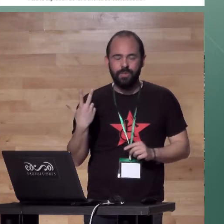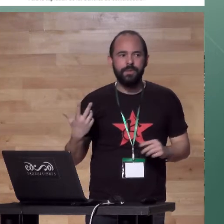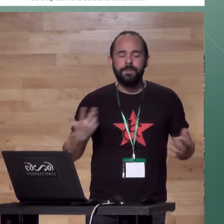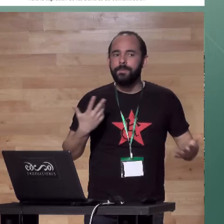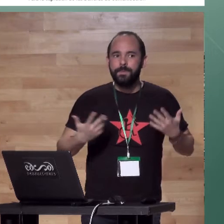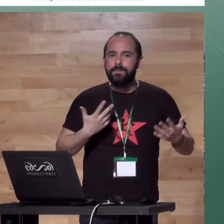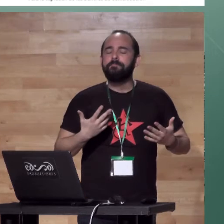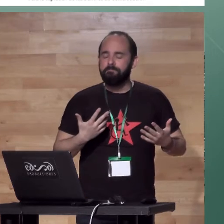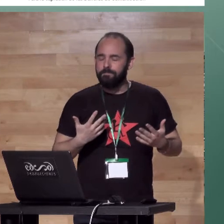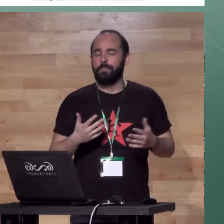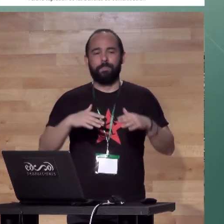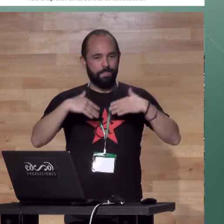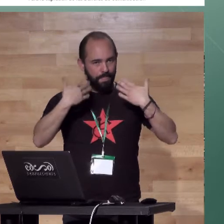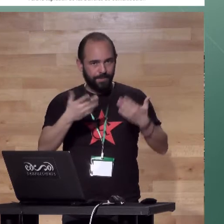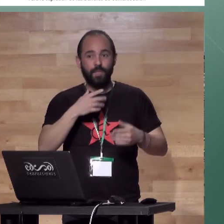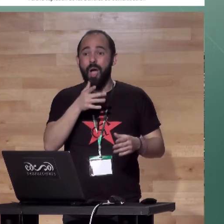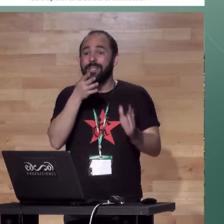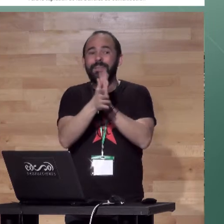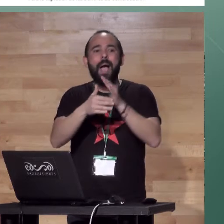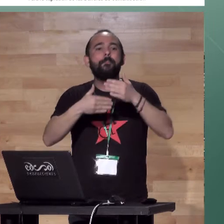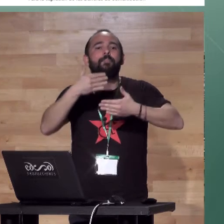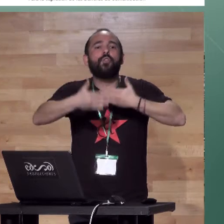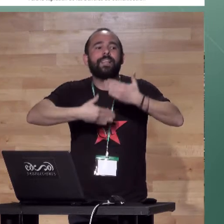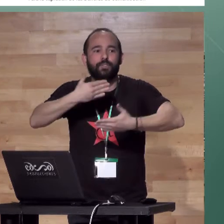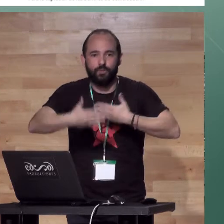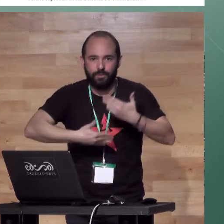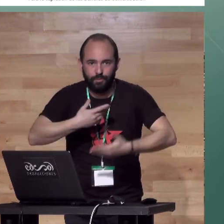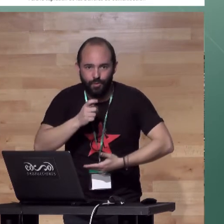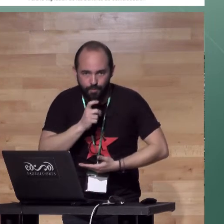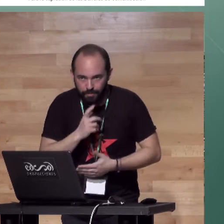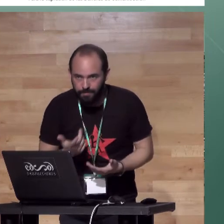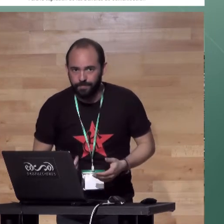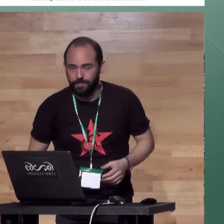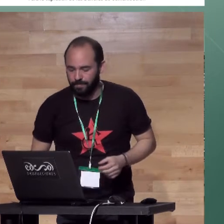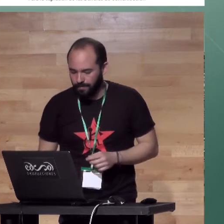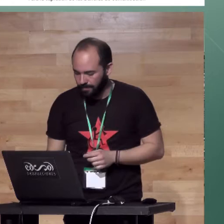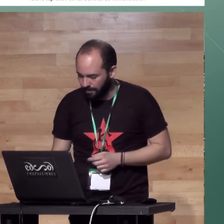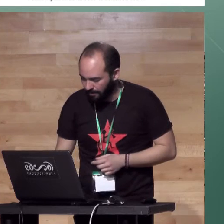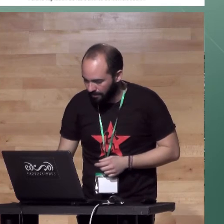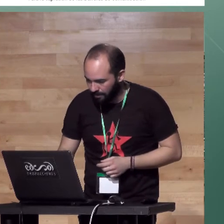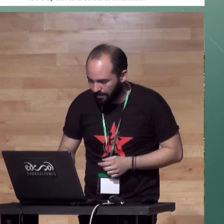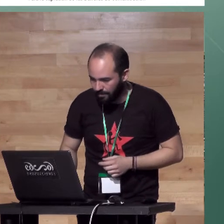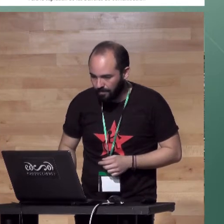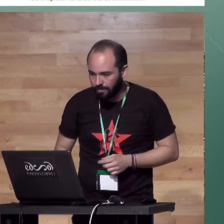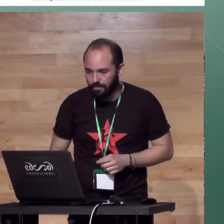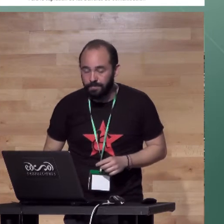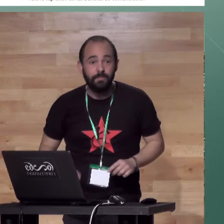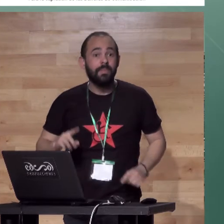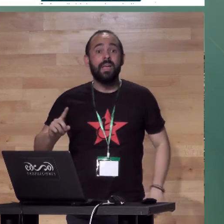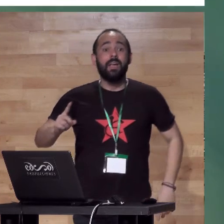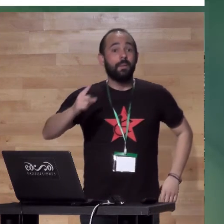2 saltos y tengo 2 minutos. Bueno, os voy a explicar el proceso de cómo se hizo.